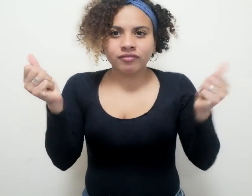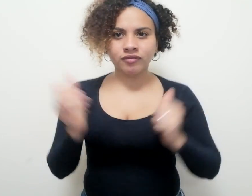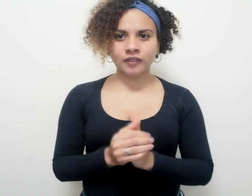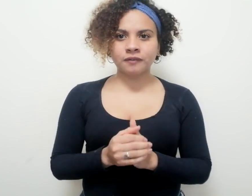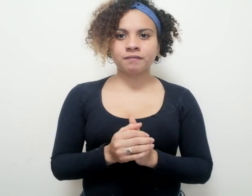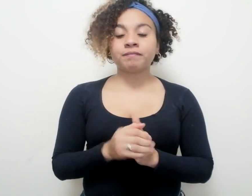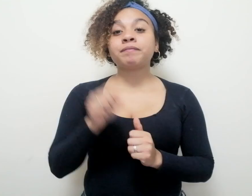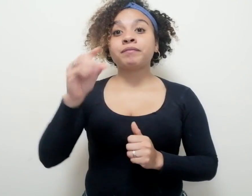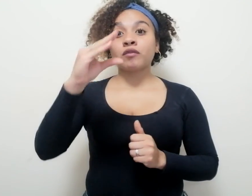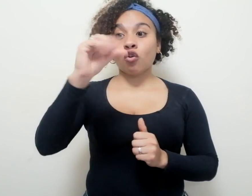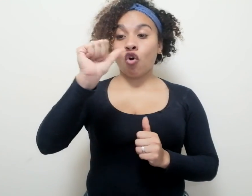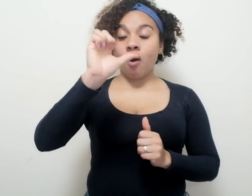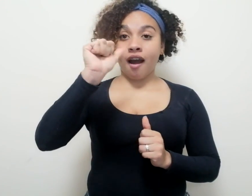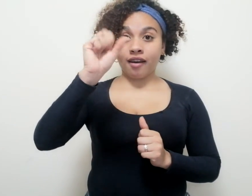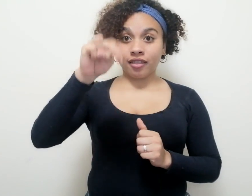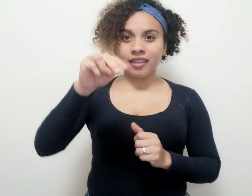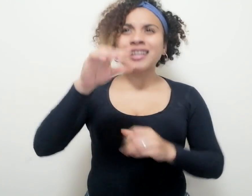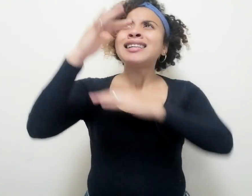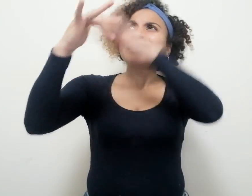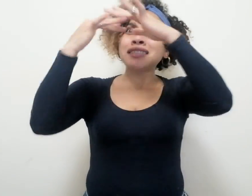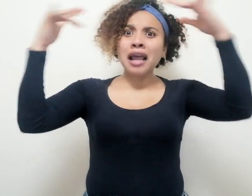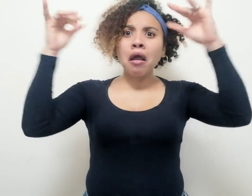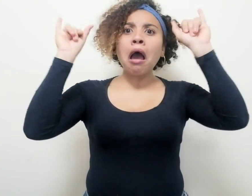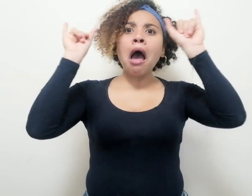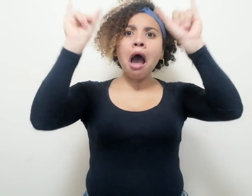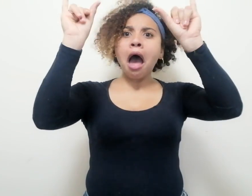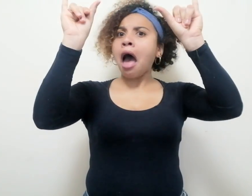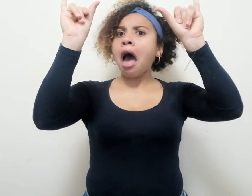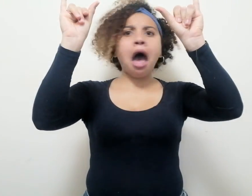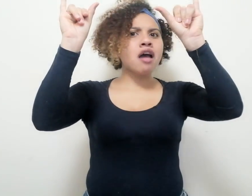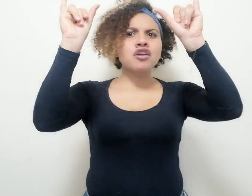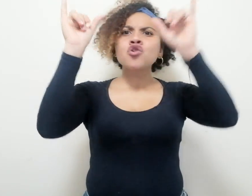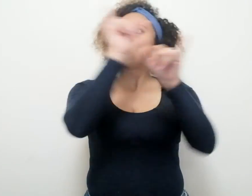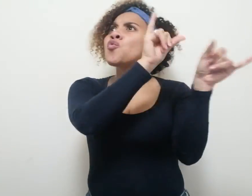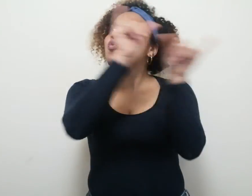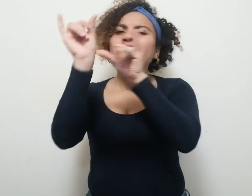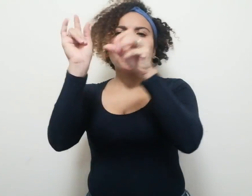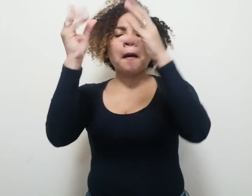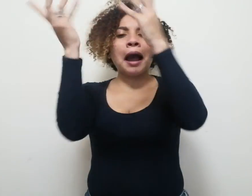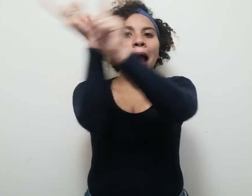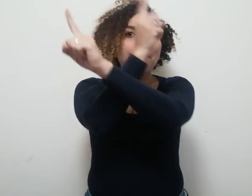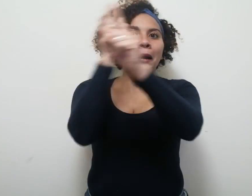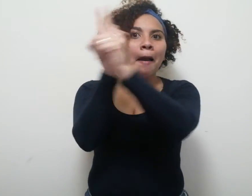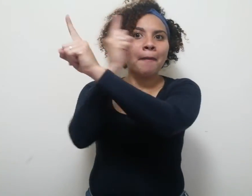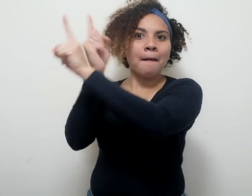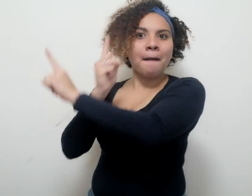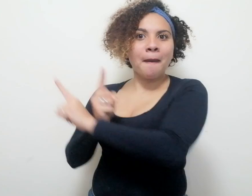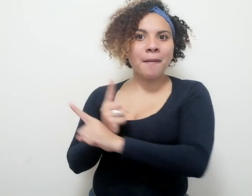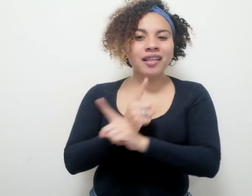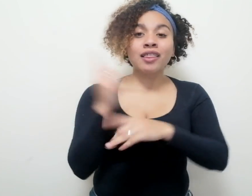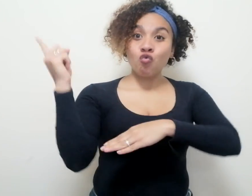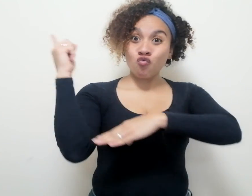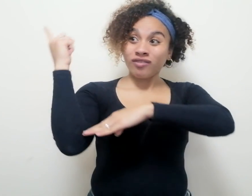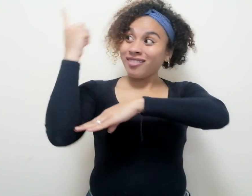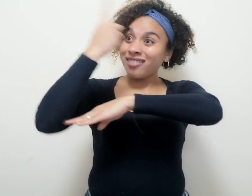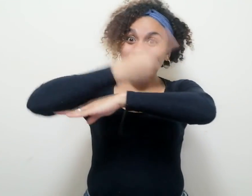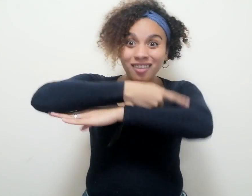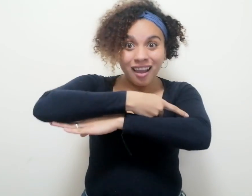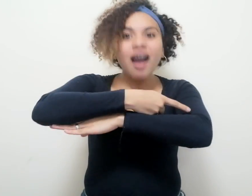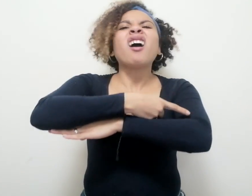Coan dice que el cielo jamás se queda quieto ni permanece igual a sí mismo. En el transcurso de un día,